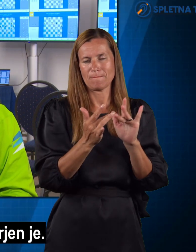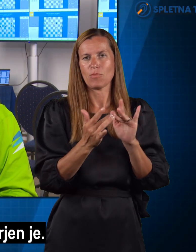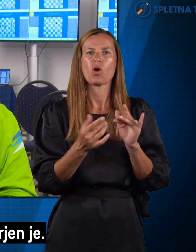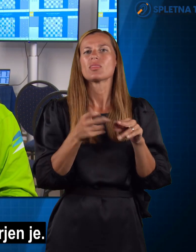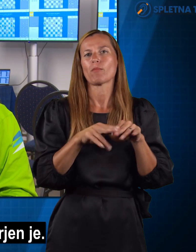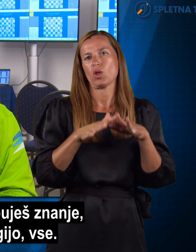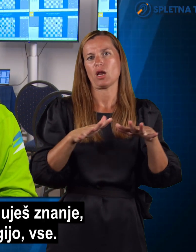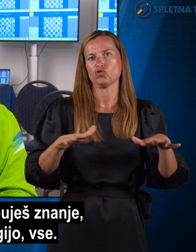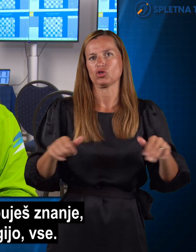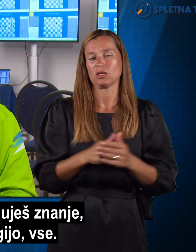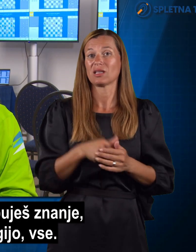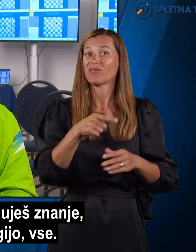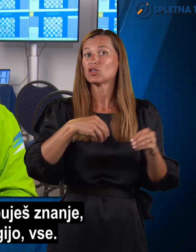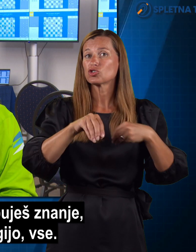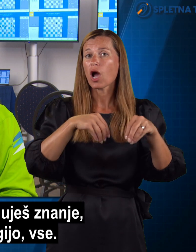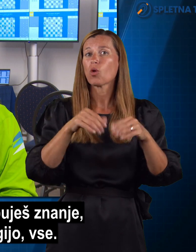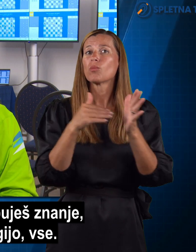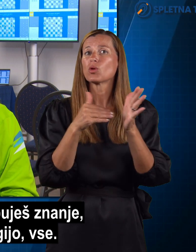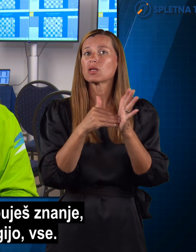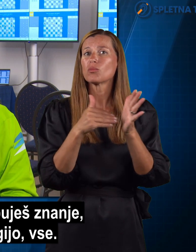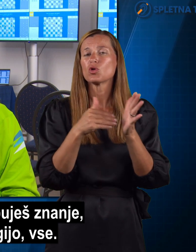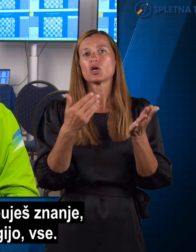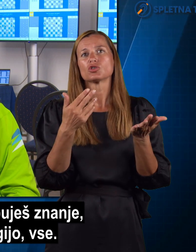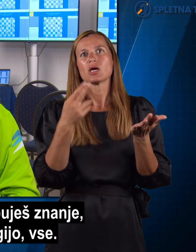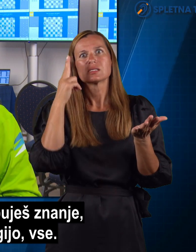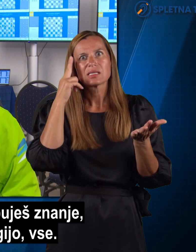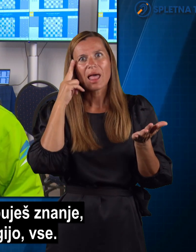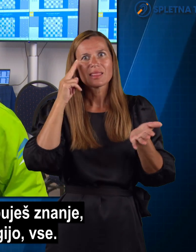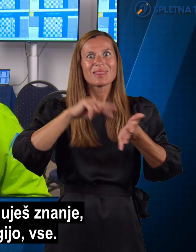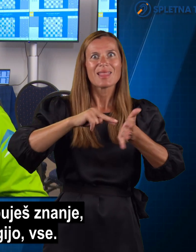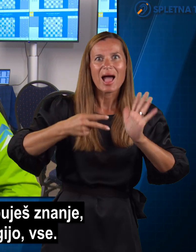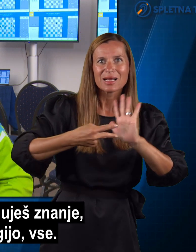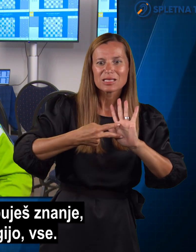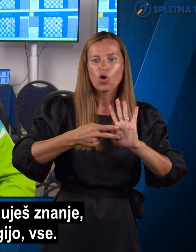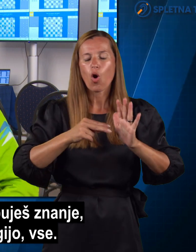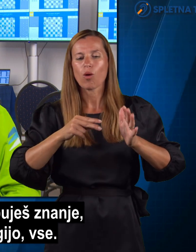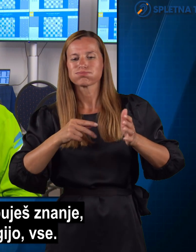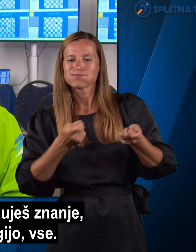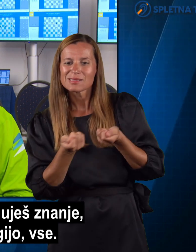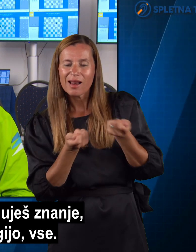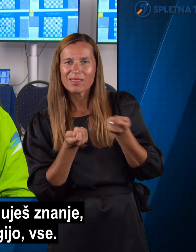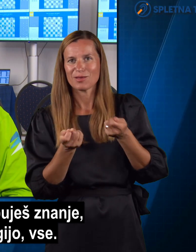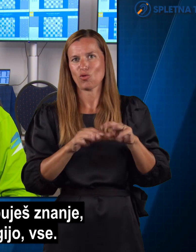je. V tem šahu v bistvu potrebuješ znanje, taktiko, strategijo, vse.